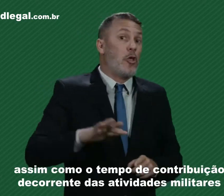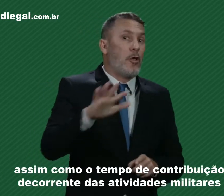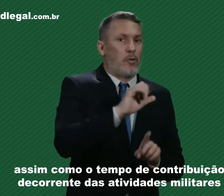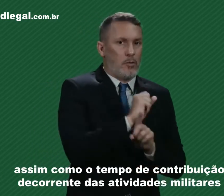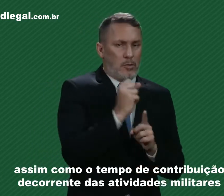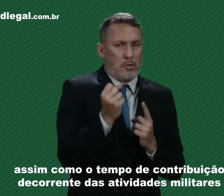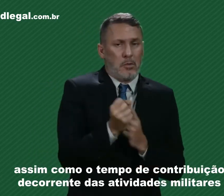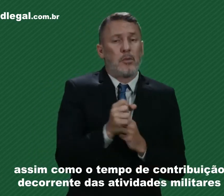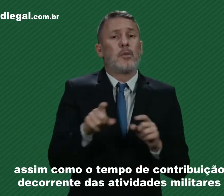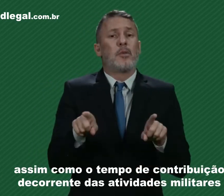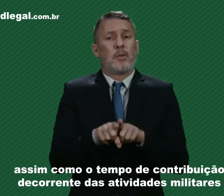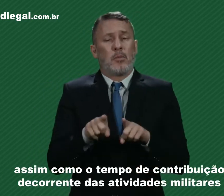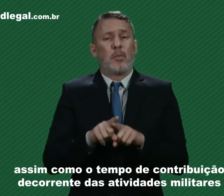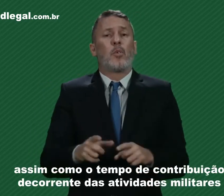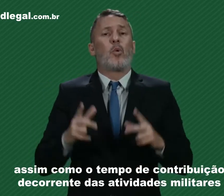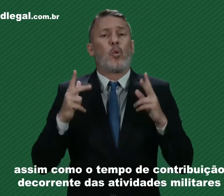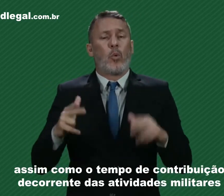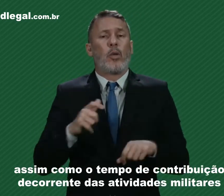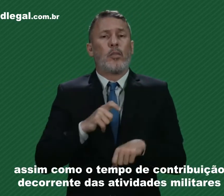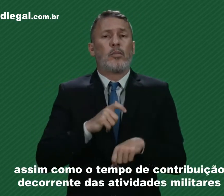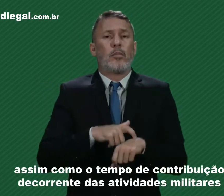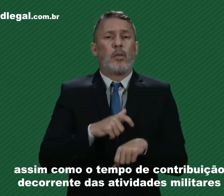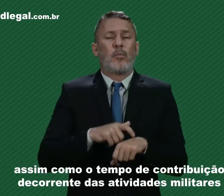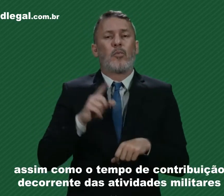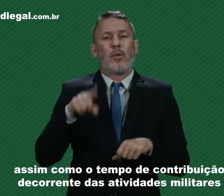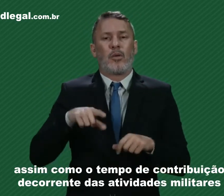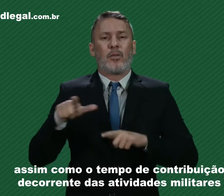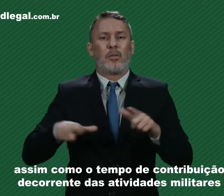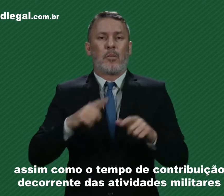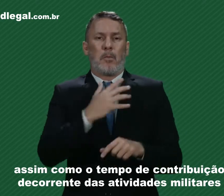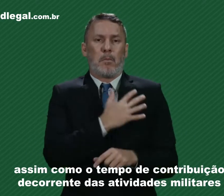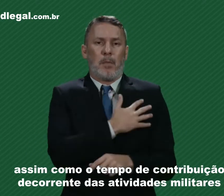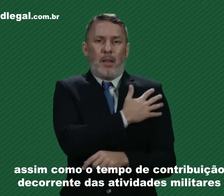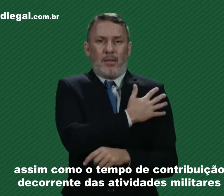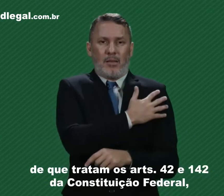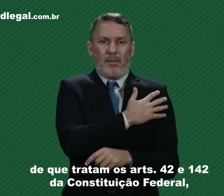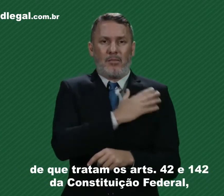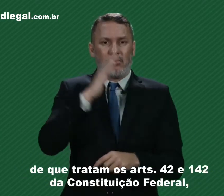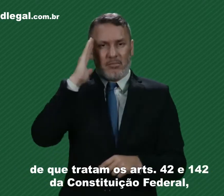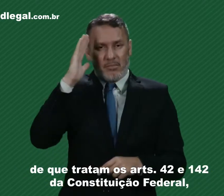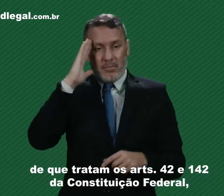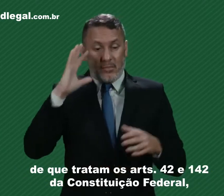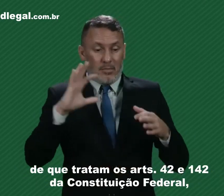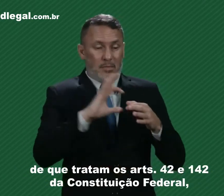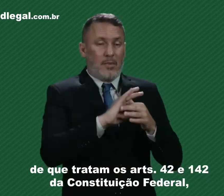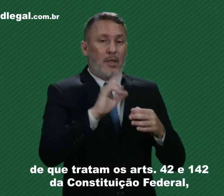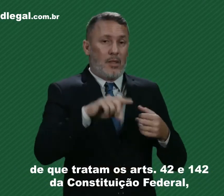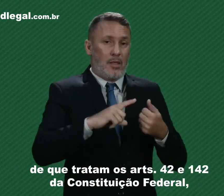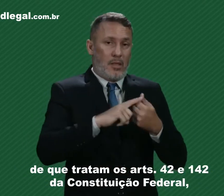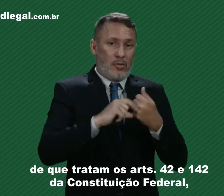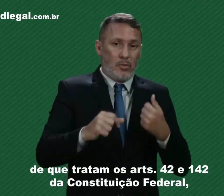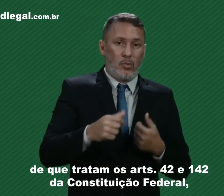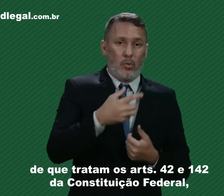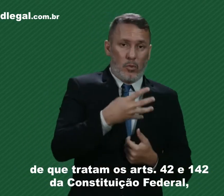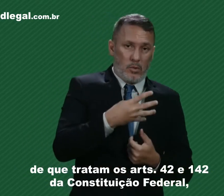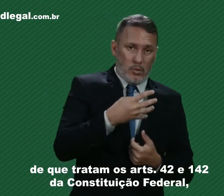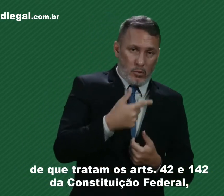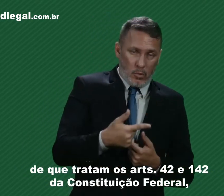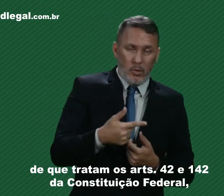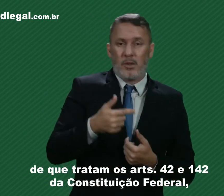social, assim como o tempo de contribuição decorrente das atividades militares de que tratam os artigos 42